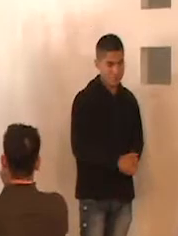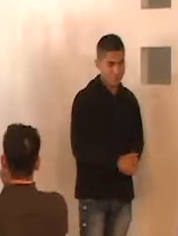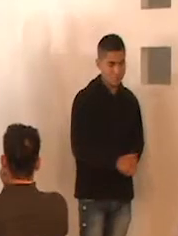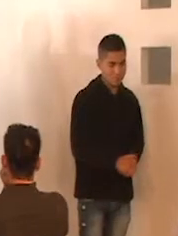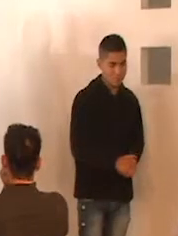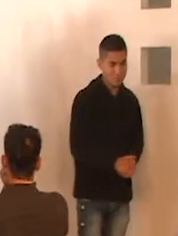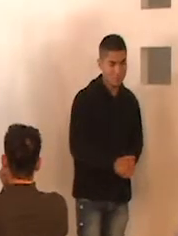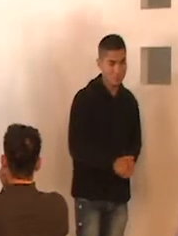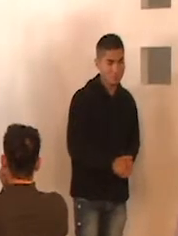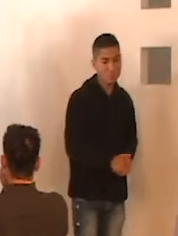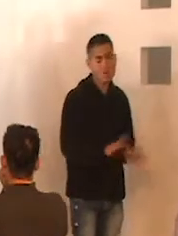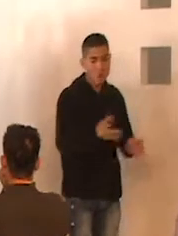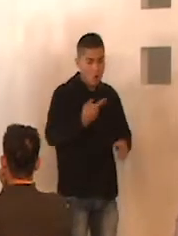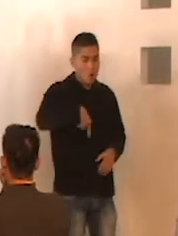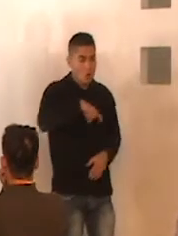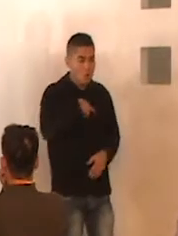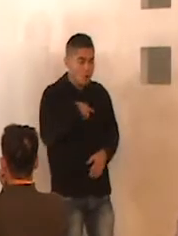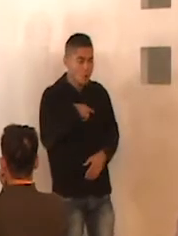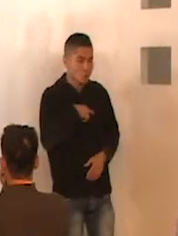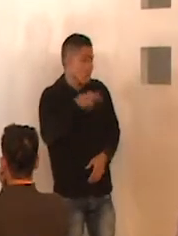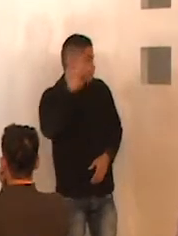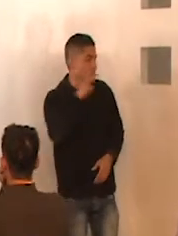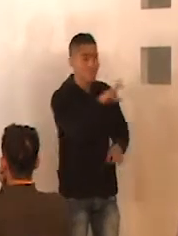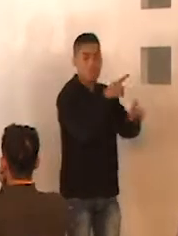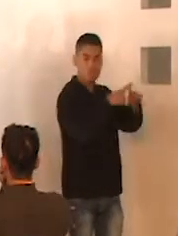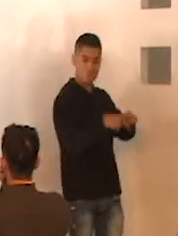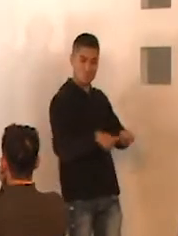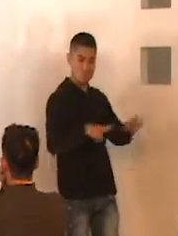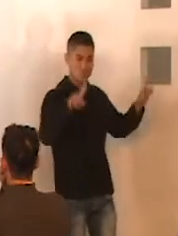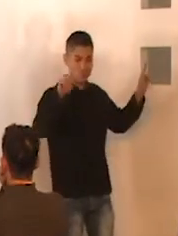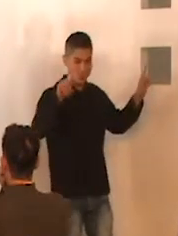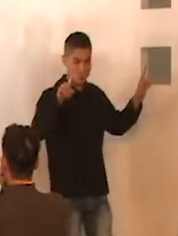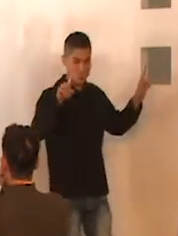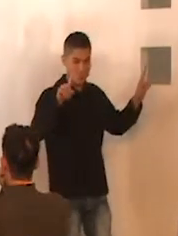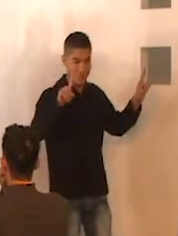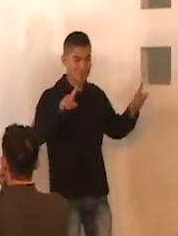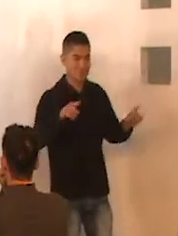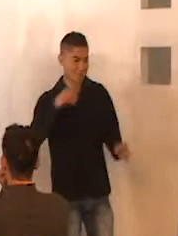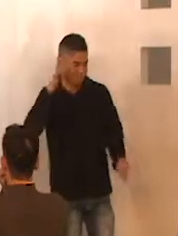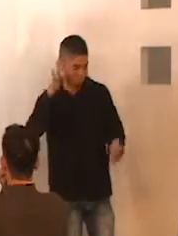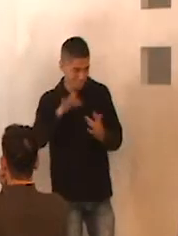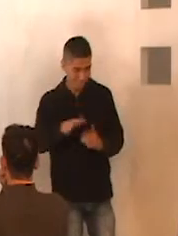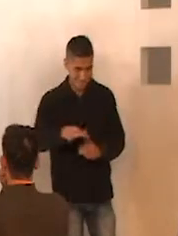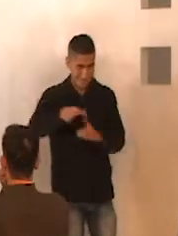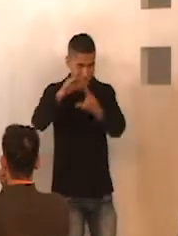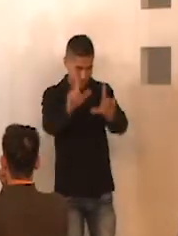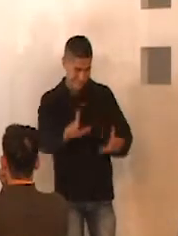o tuvimos una visión diferente desde el estudio de esa situación.